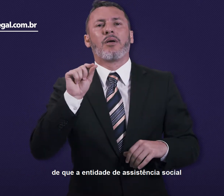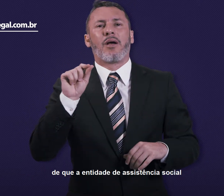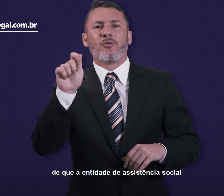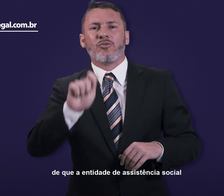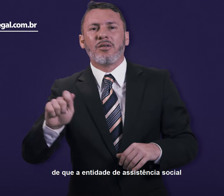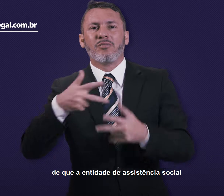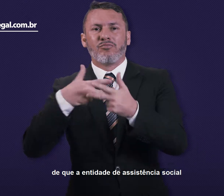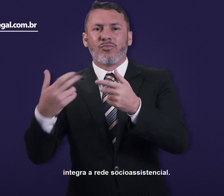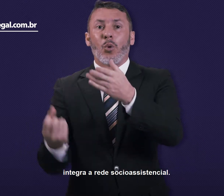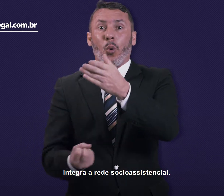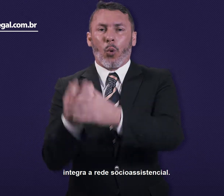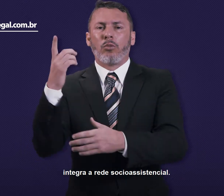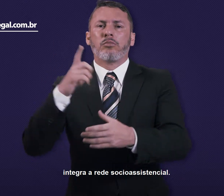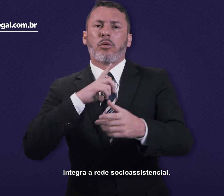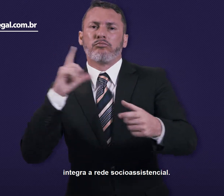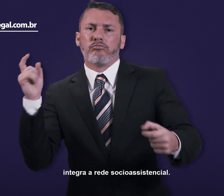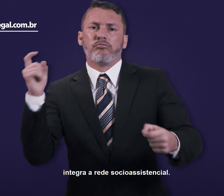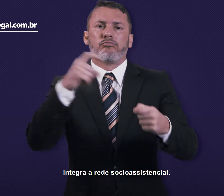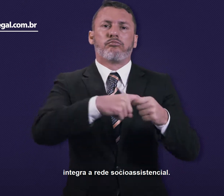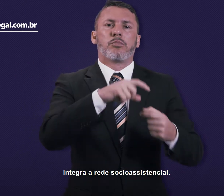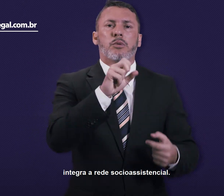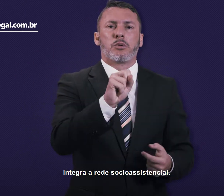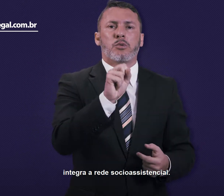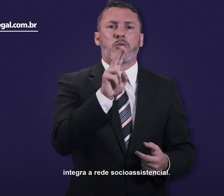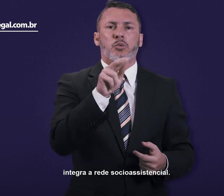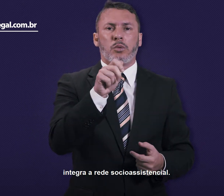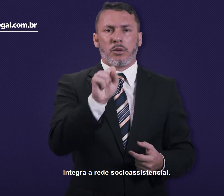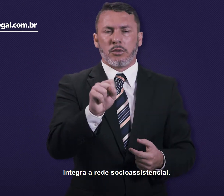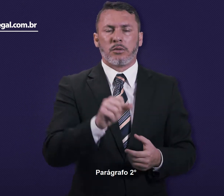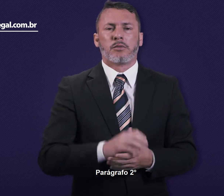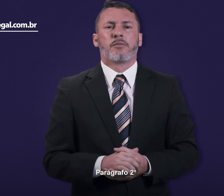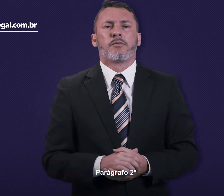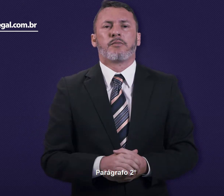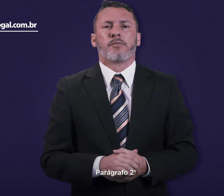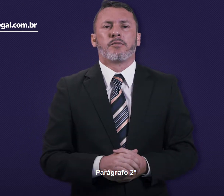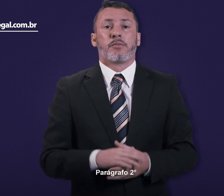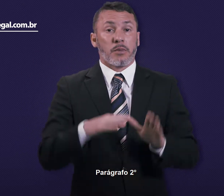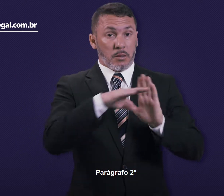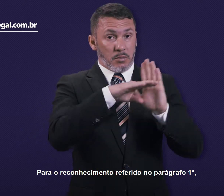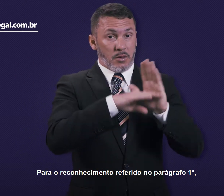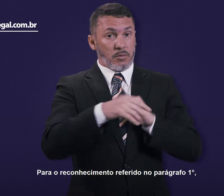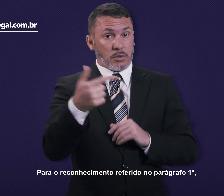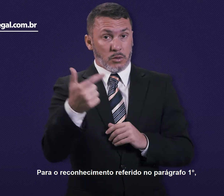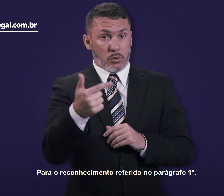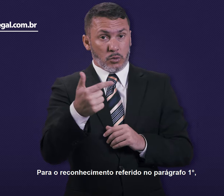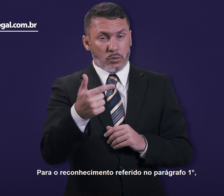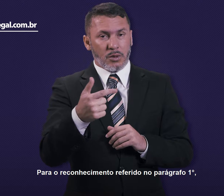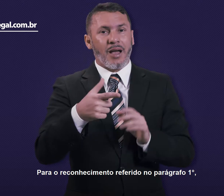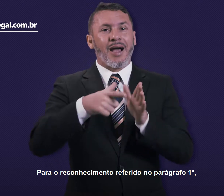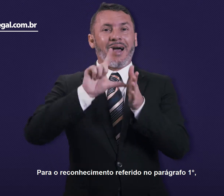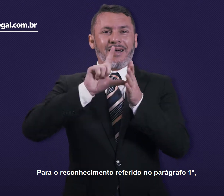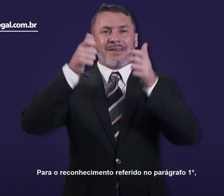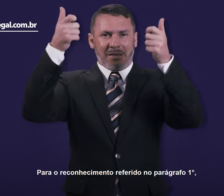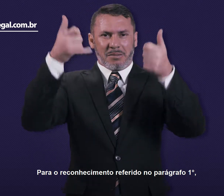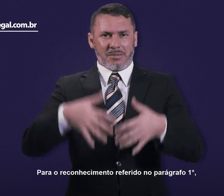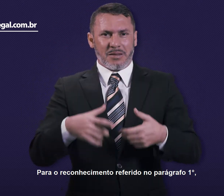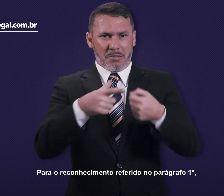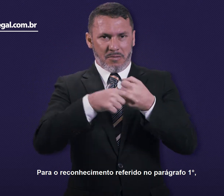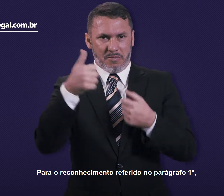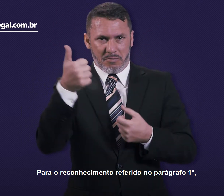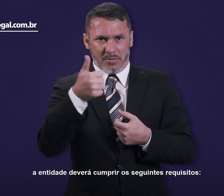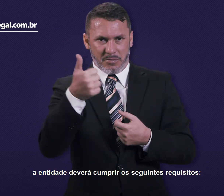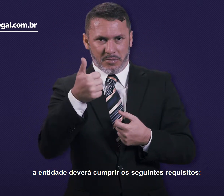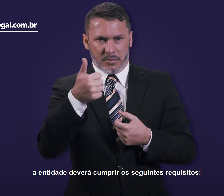de assistência social integra a rede socioassistencial. Parágrafo 2º. Para o reconhecimento referido no